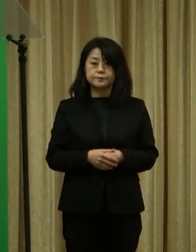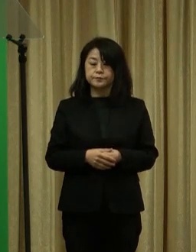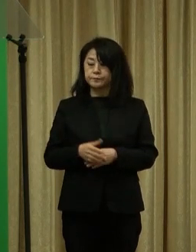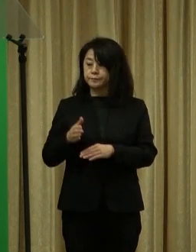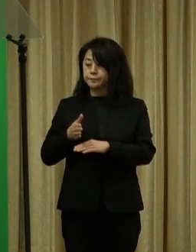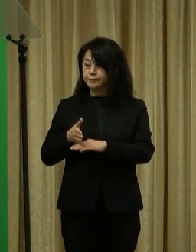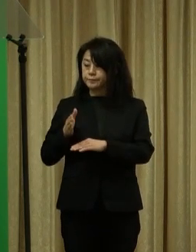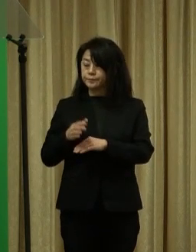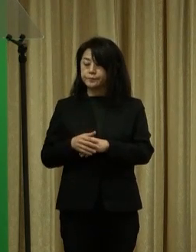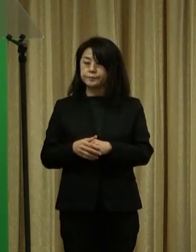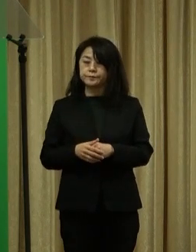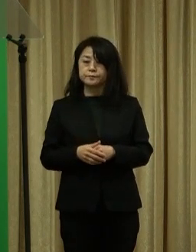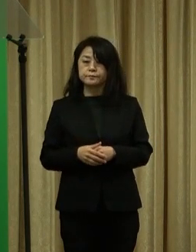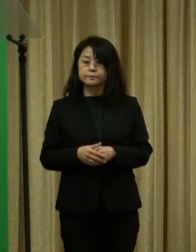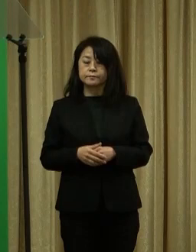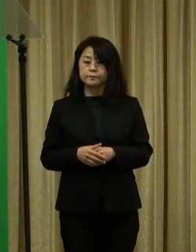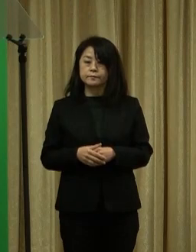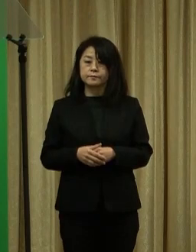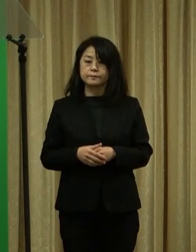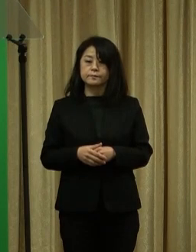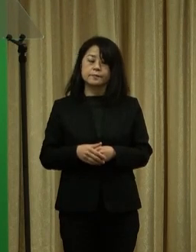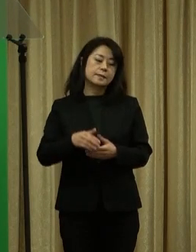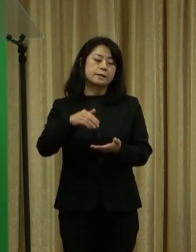ありがとうございます。最後にですね、